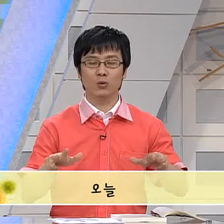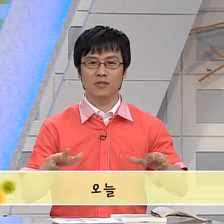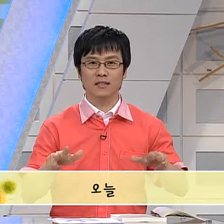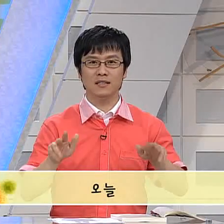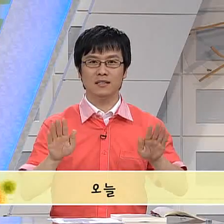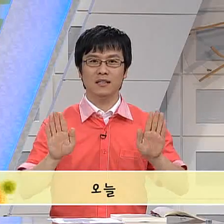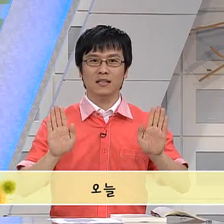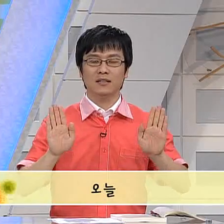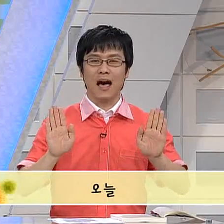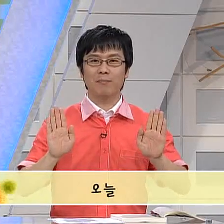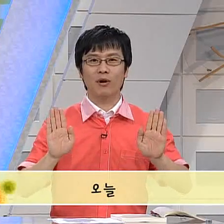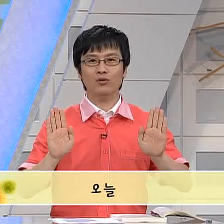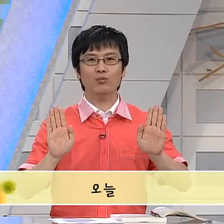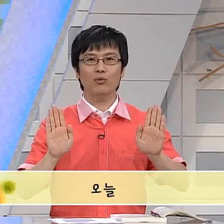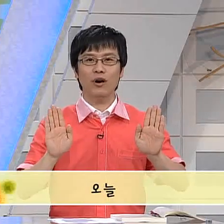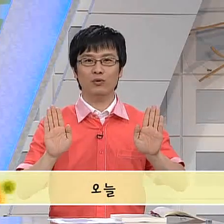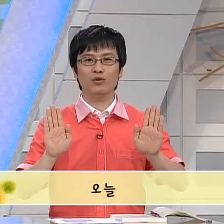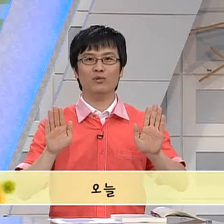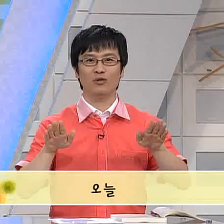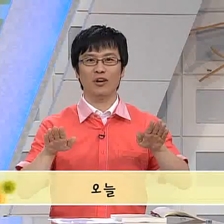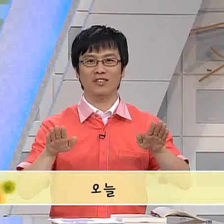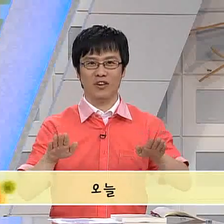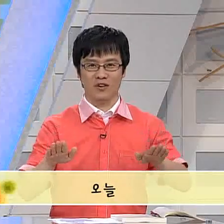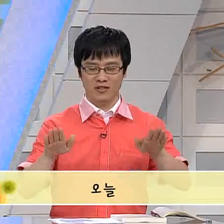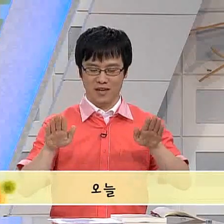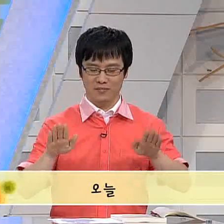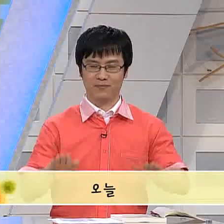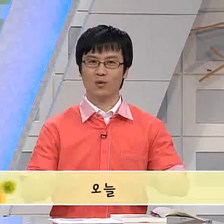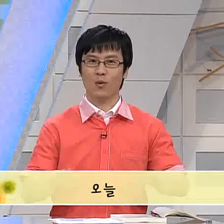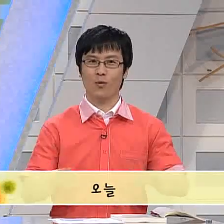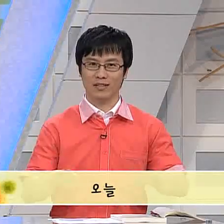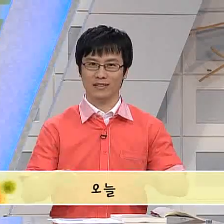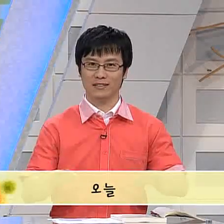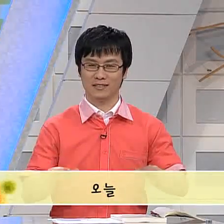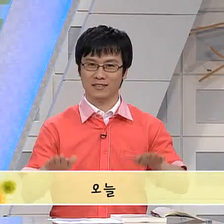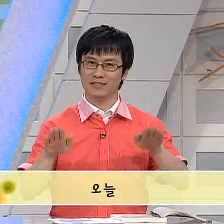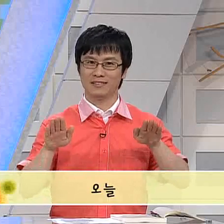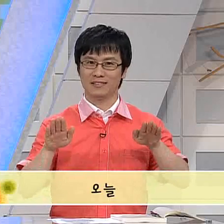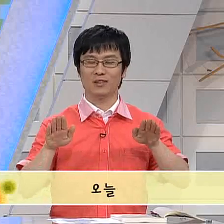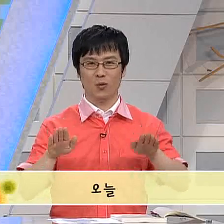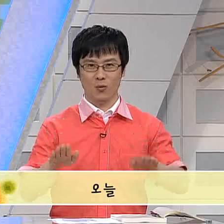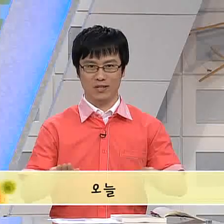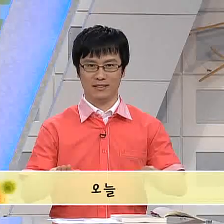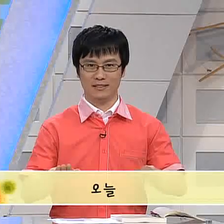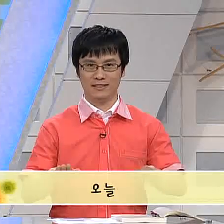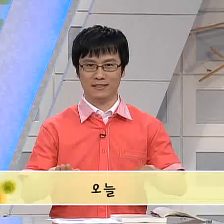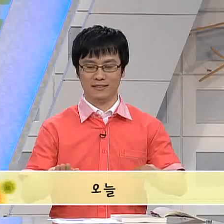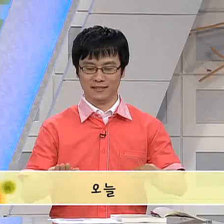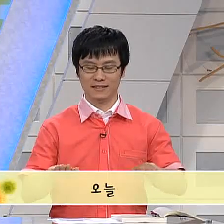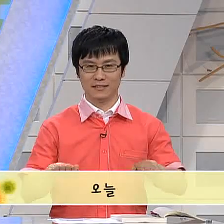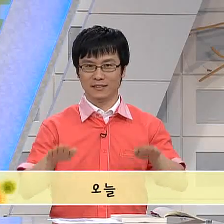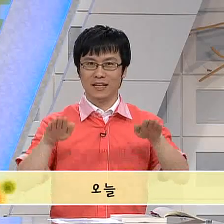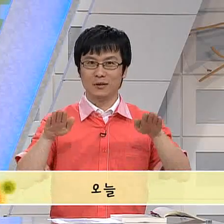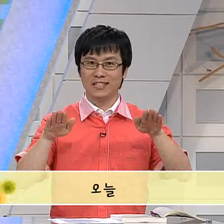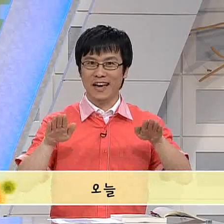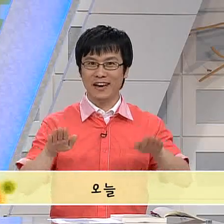동작을 다 편 손모양으로 해주시면 되겠어요. 오늘. 오늘. 잘 되시나요?